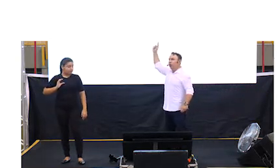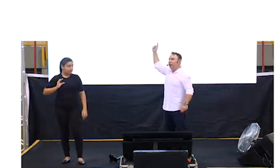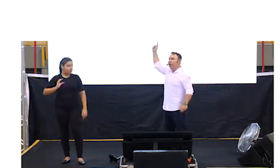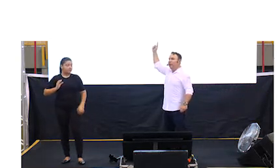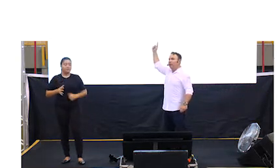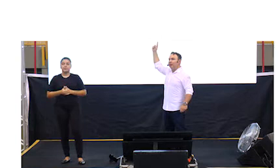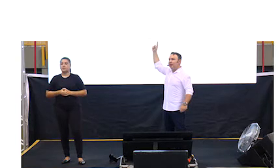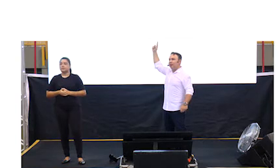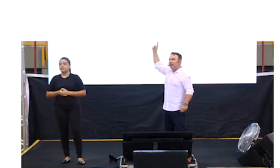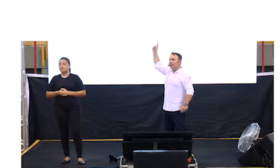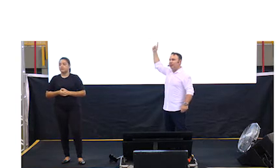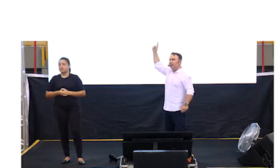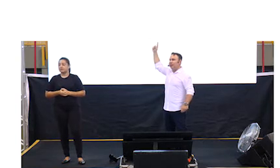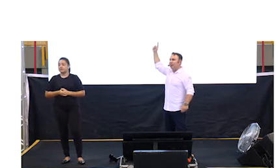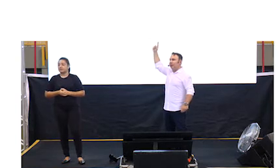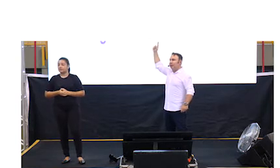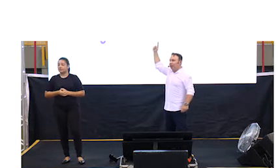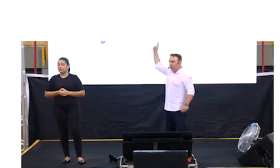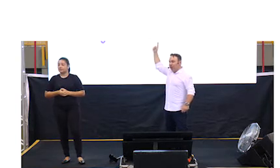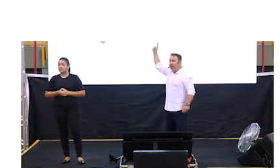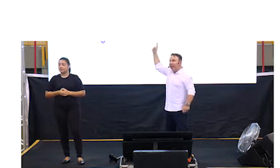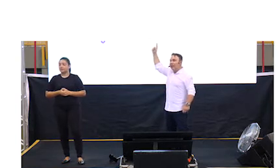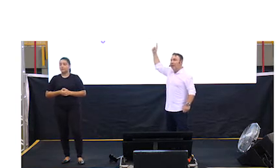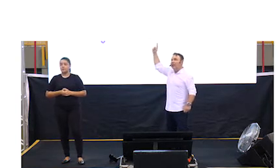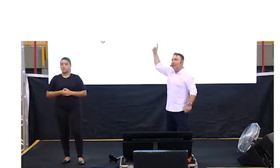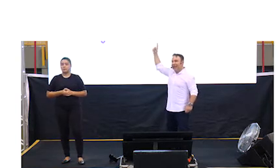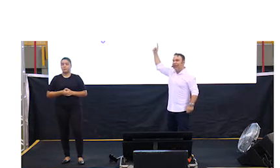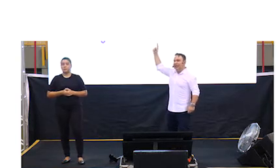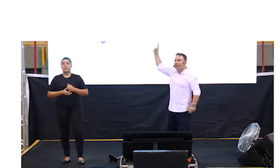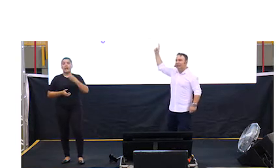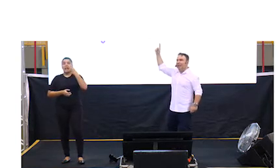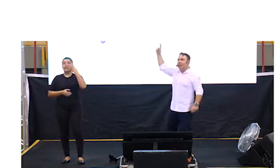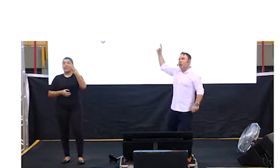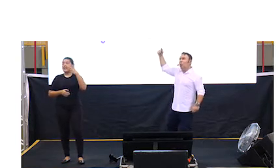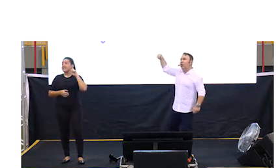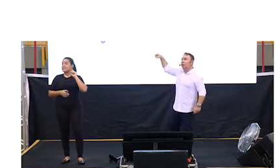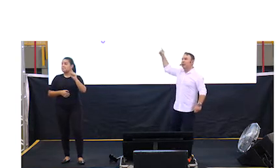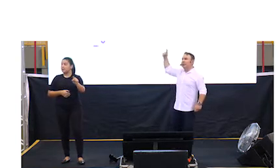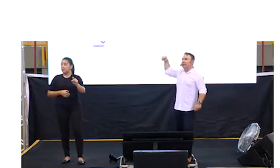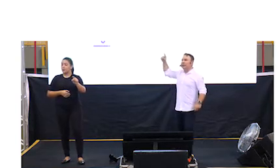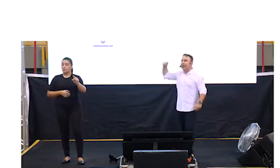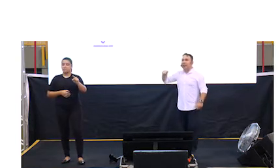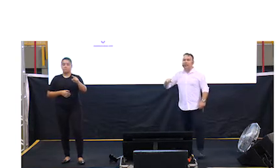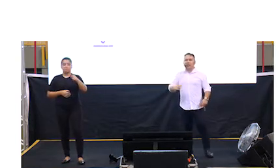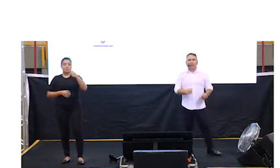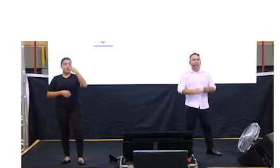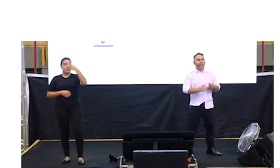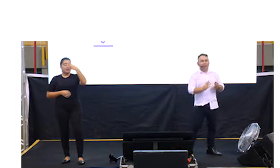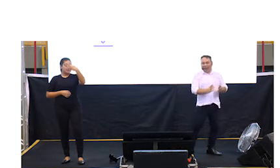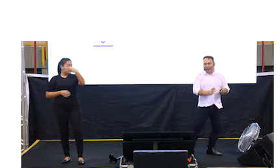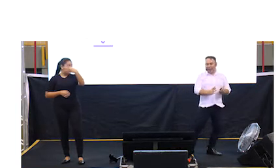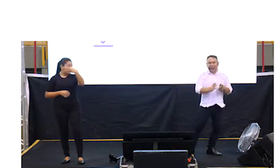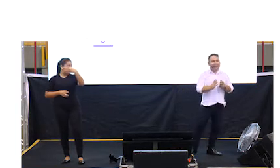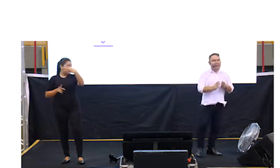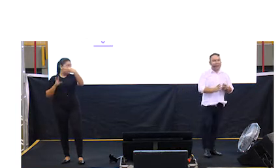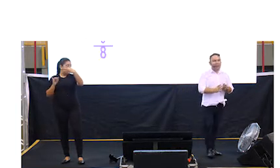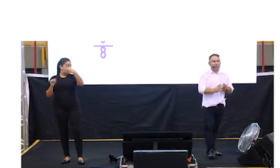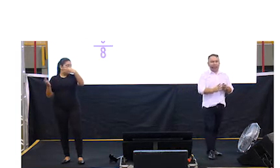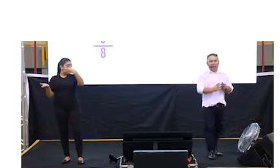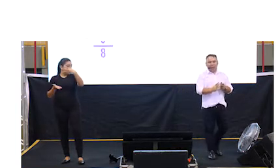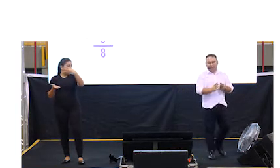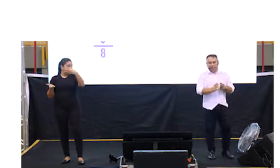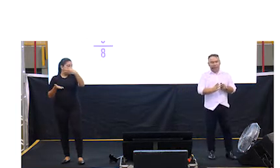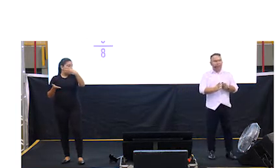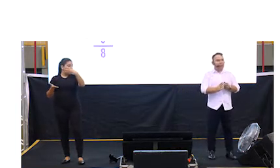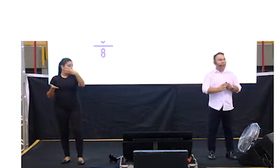Quanto foi que eu lucrei? Eu lucrei 3. Quanto que esses 3 valem em cima